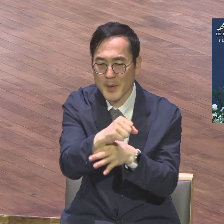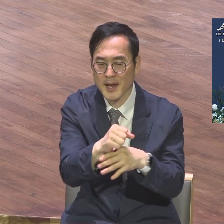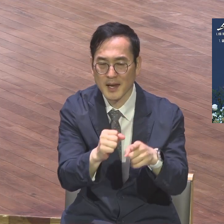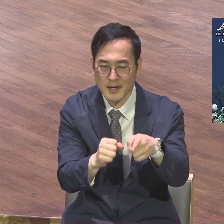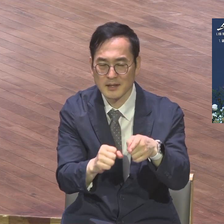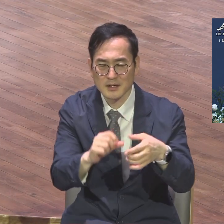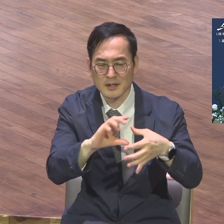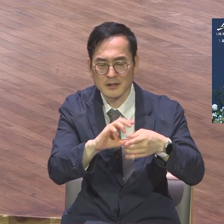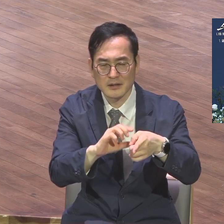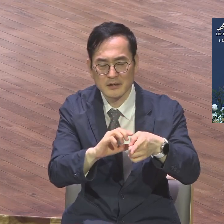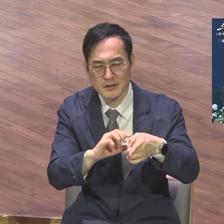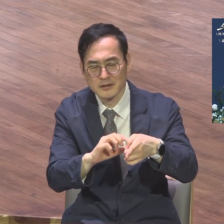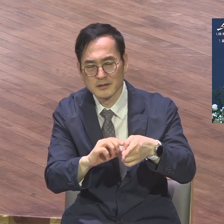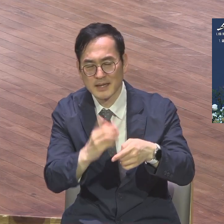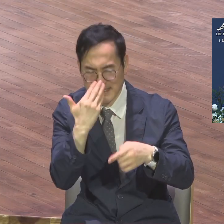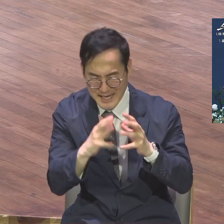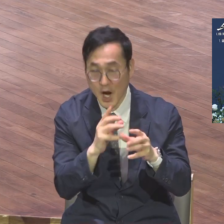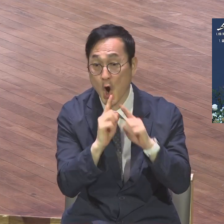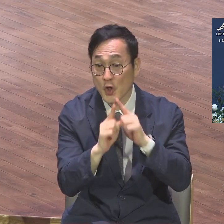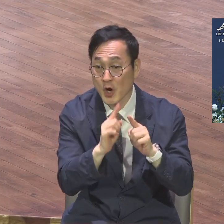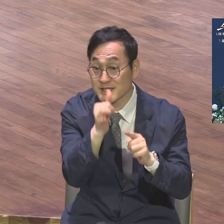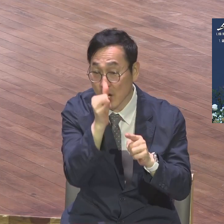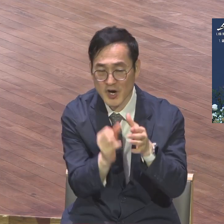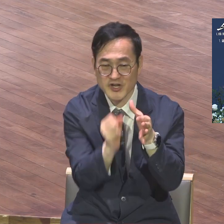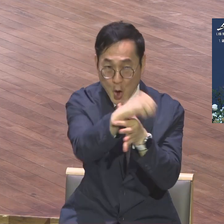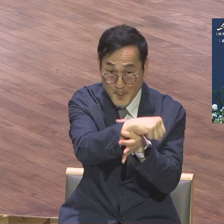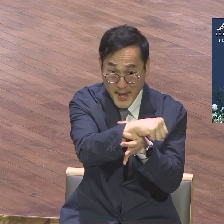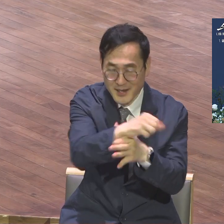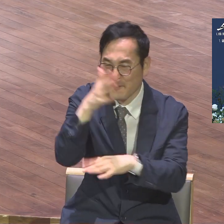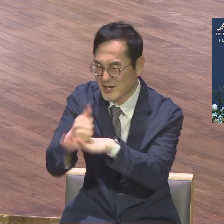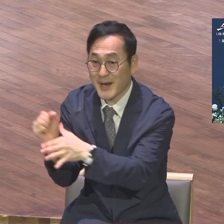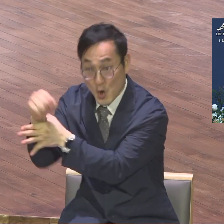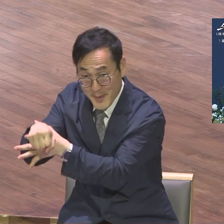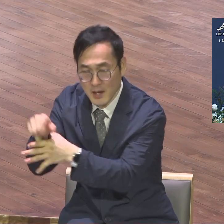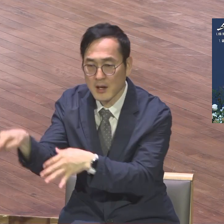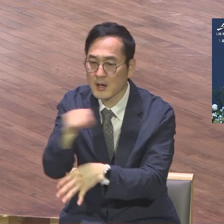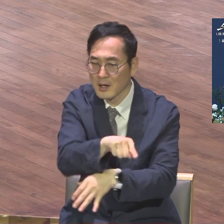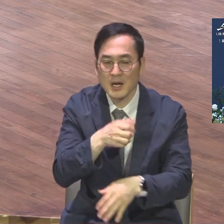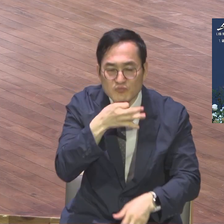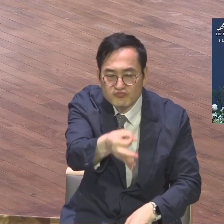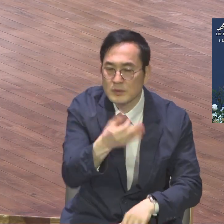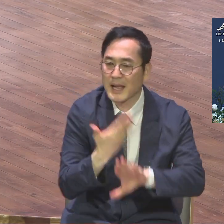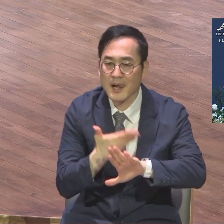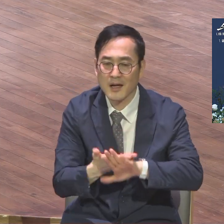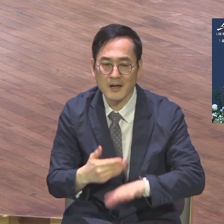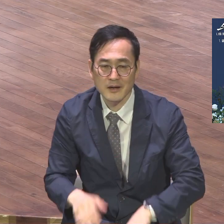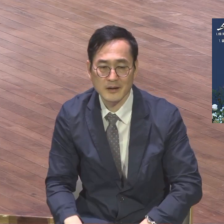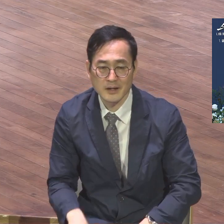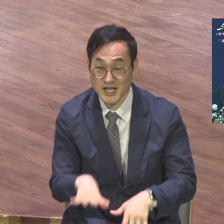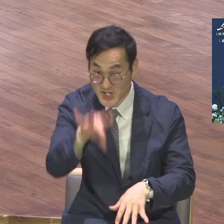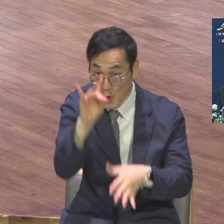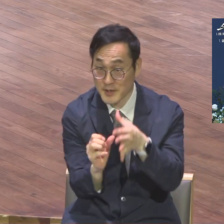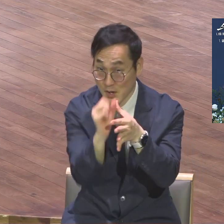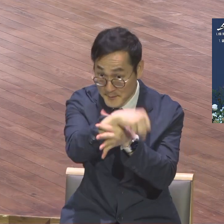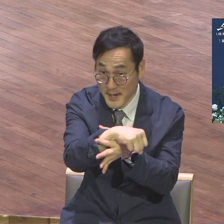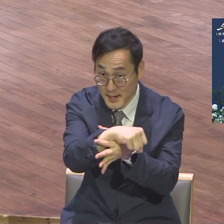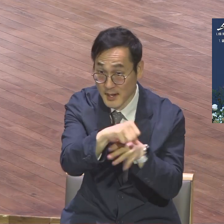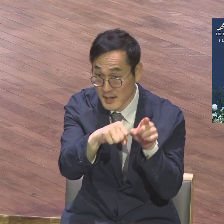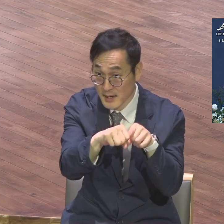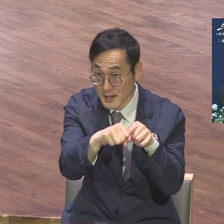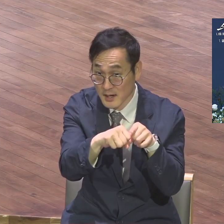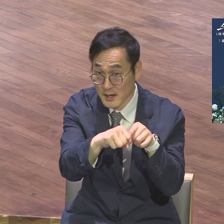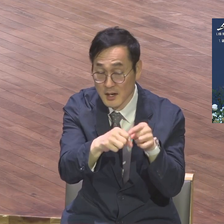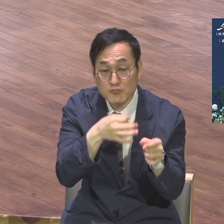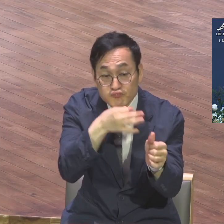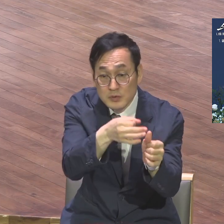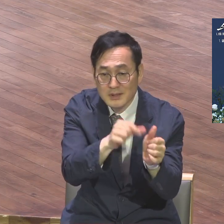그 후에 열리는 이 단어가 전혀 다릅니다. 처음 열매하고 그 후에. 그래서 처음 열리는